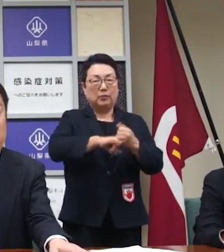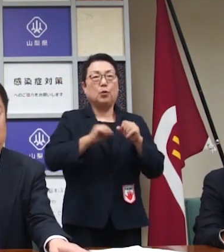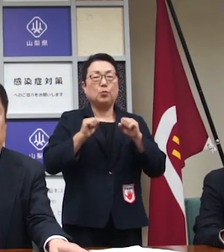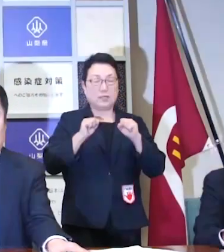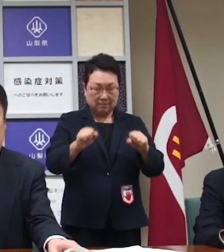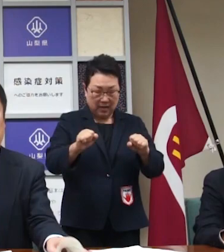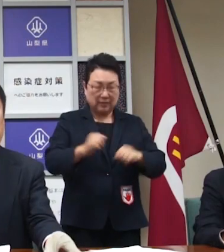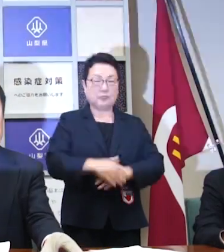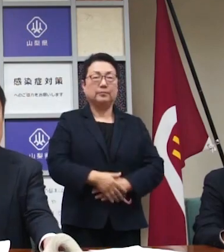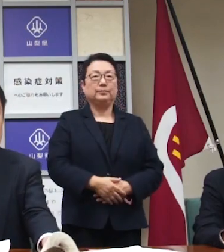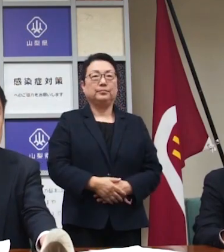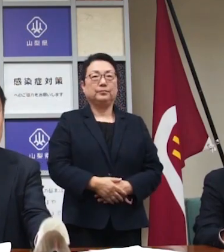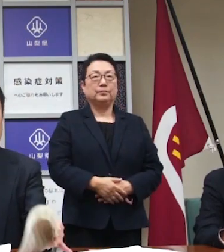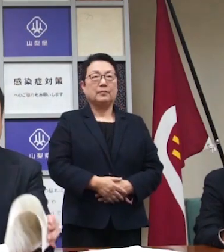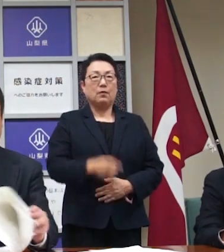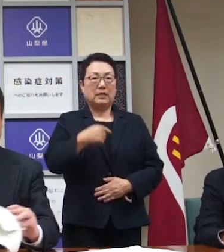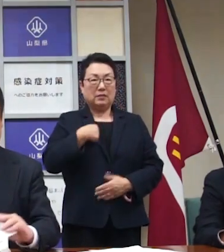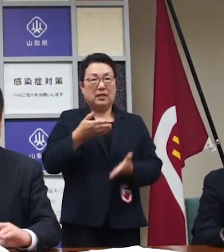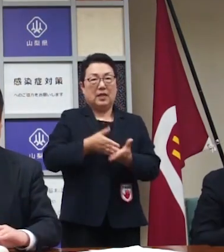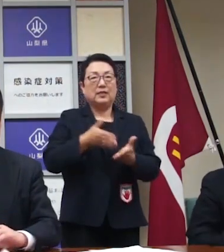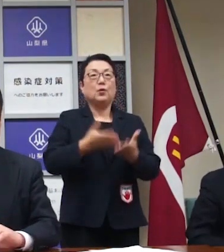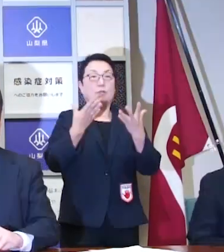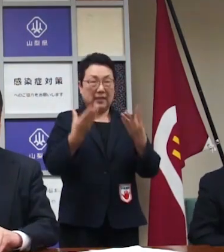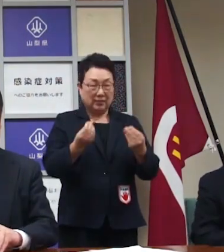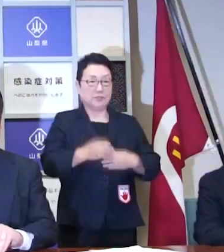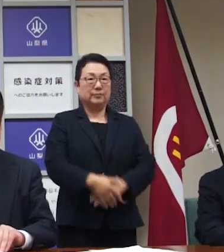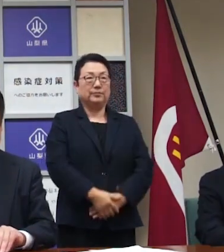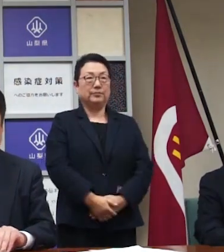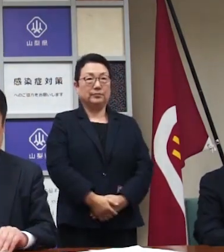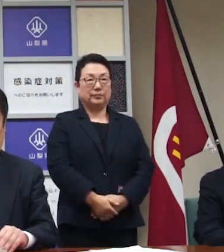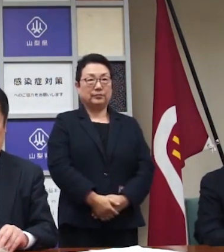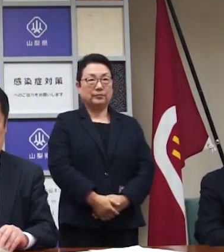たしたいと思います。私からは以上になります。